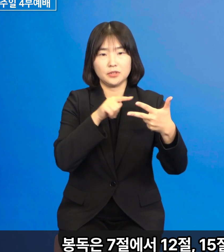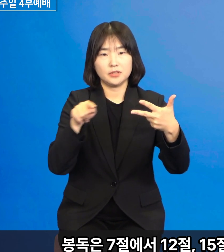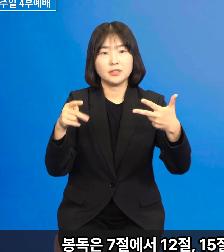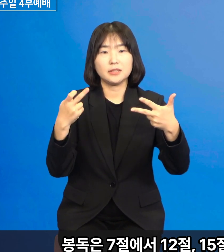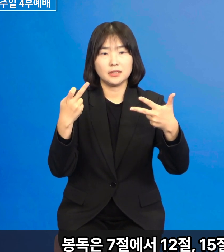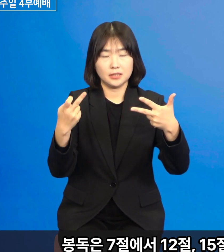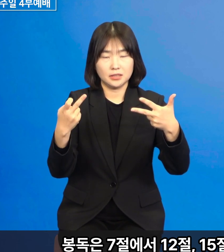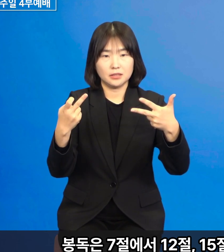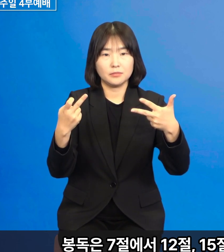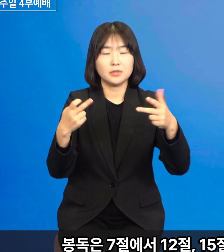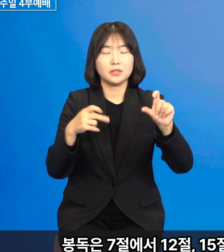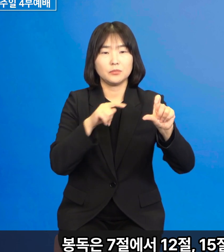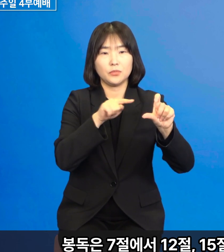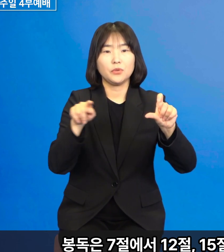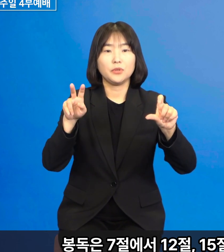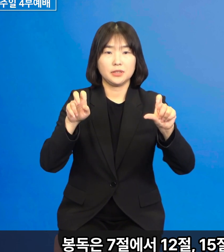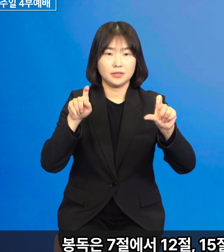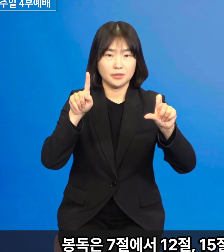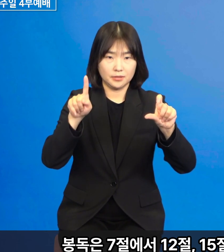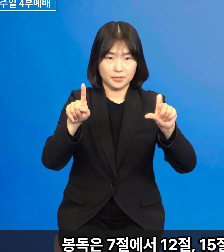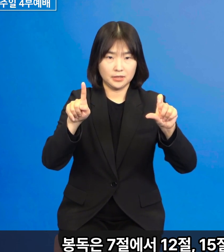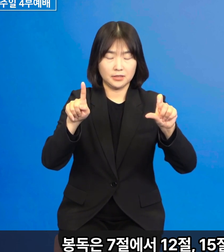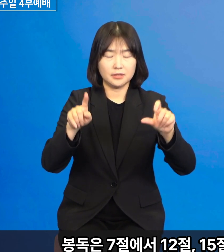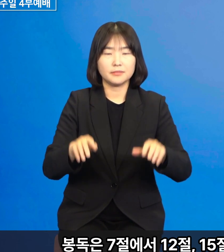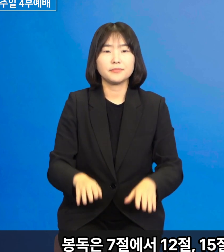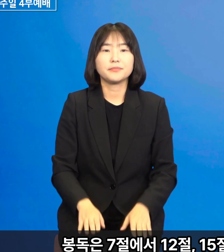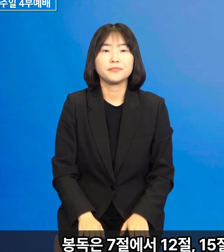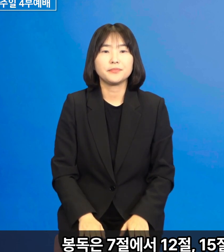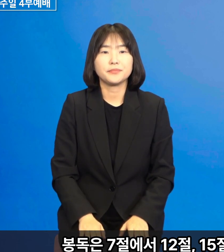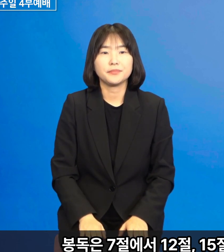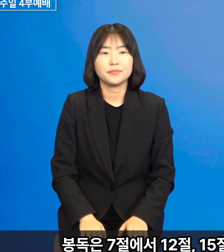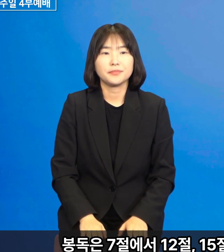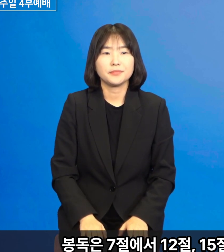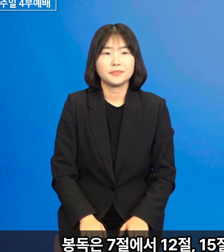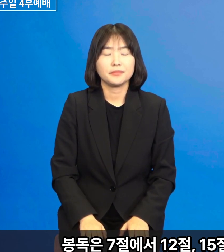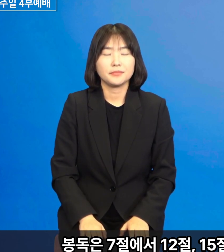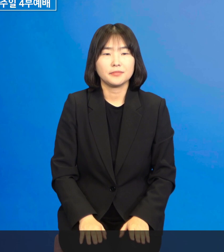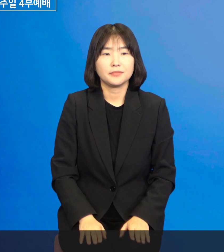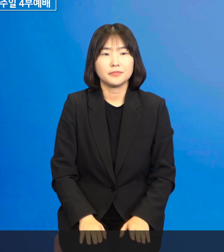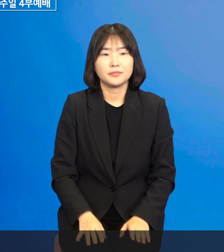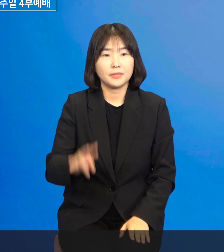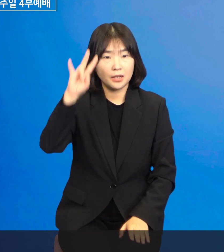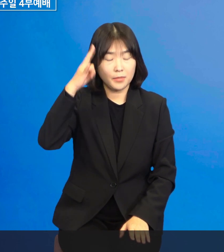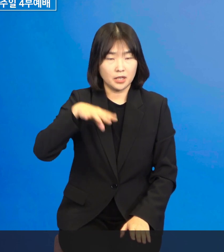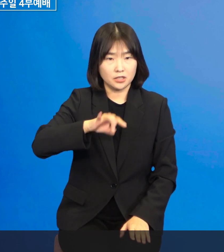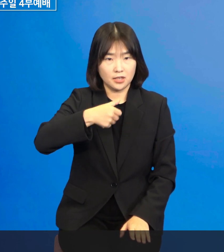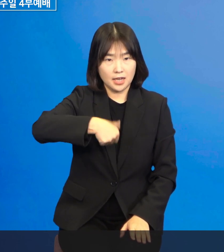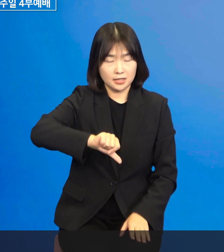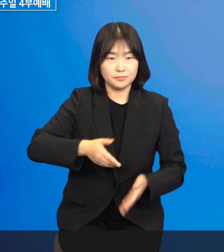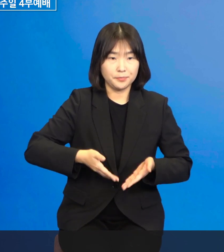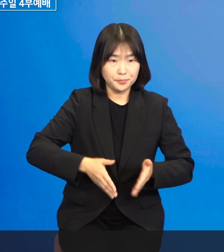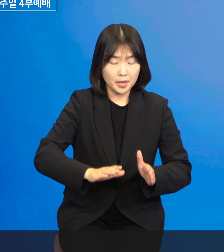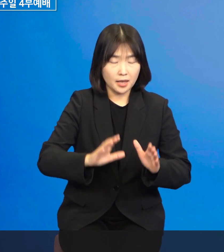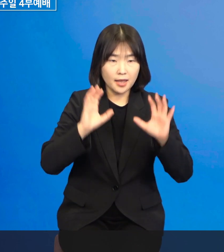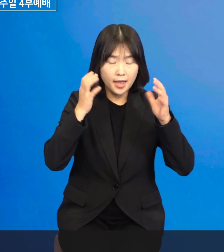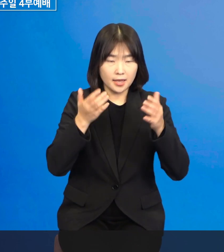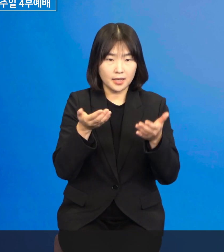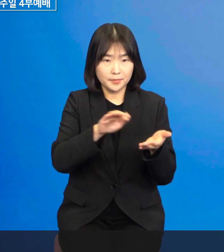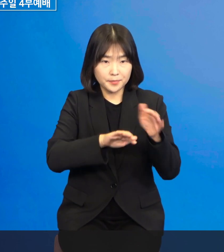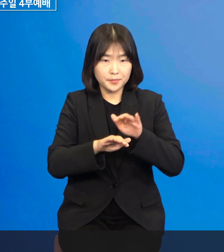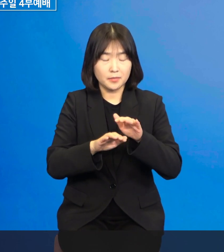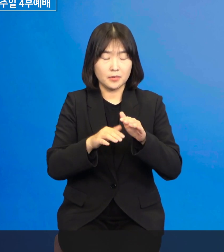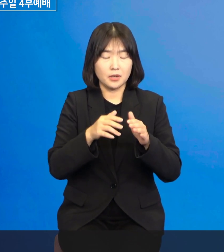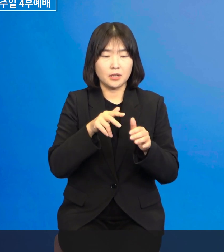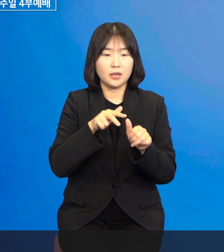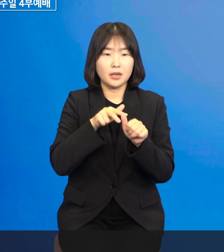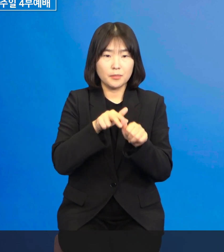7절에서 12절, 15절에서 21절만 하도록 하겠습니다. 마리아가 첫 아들을 낳아서 포대기에